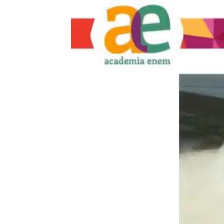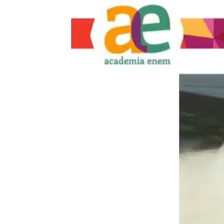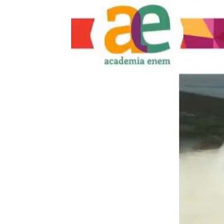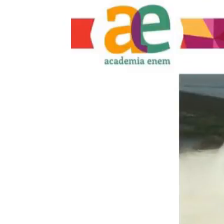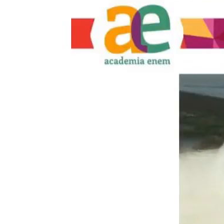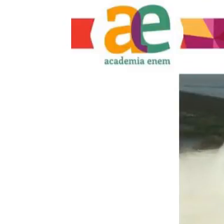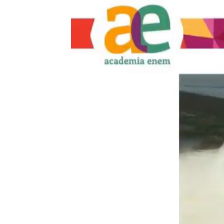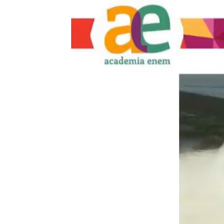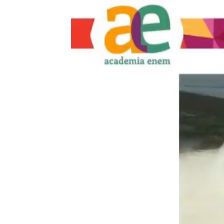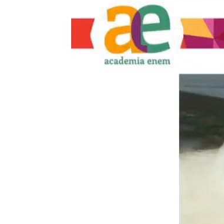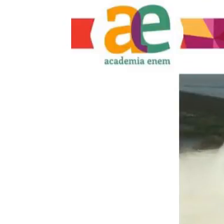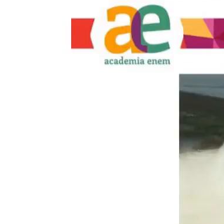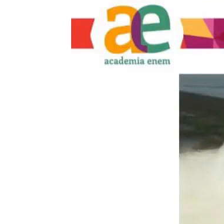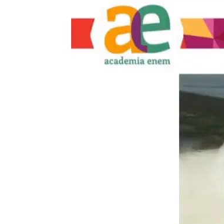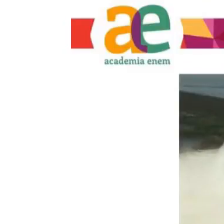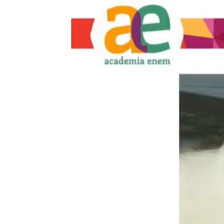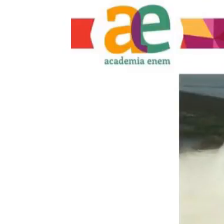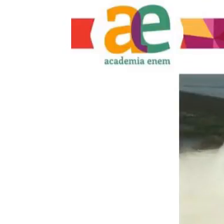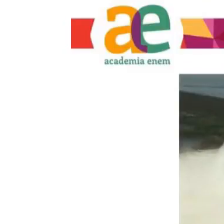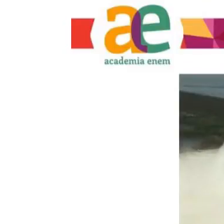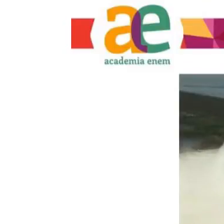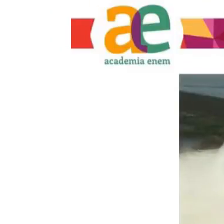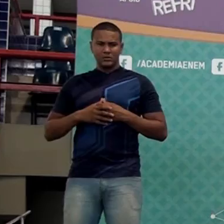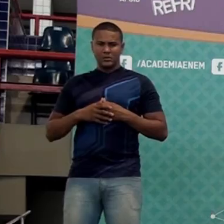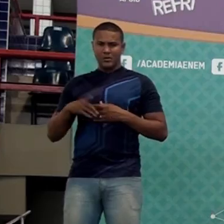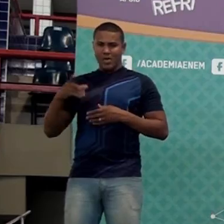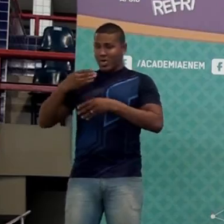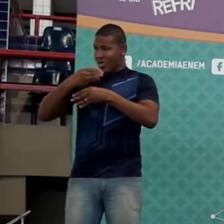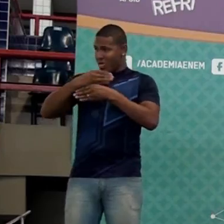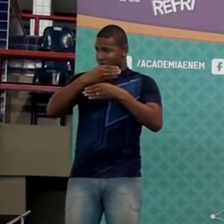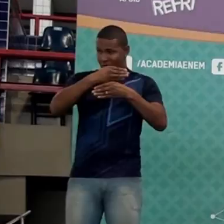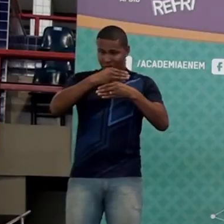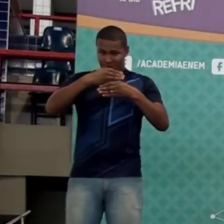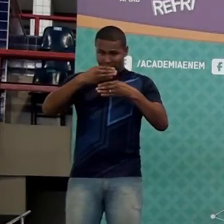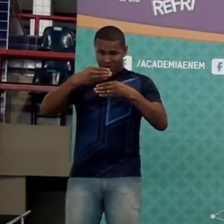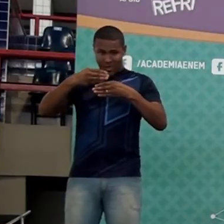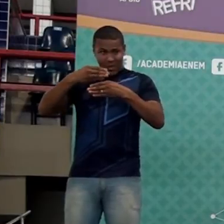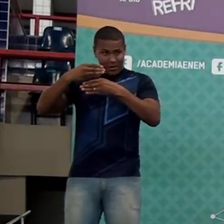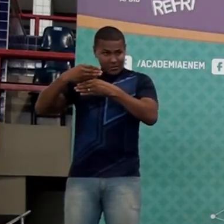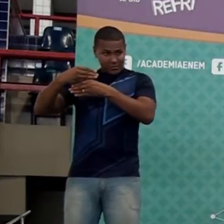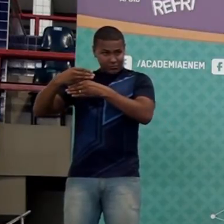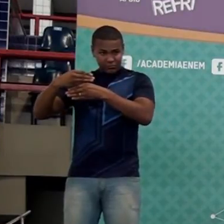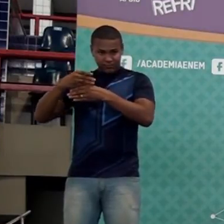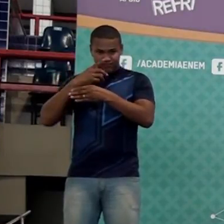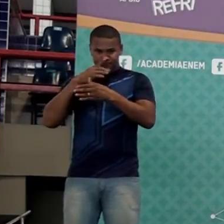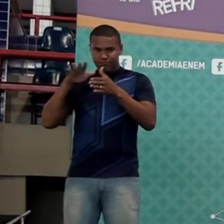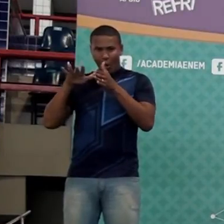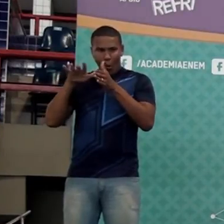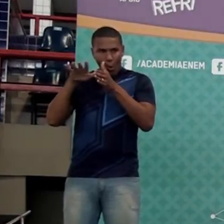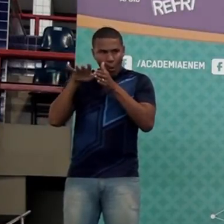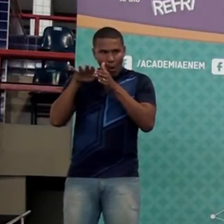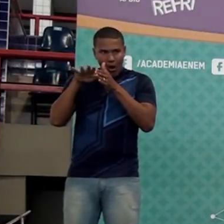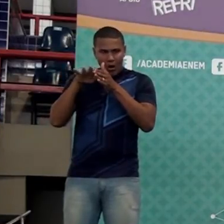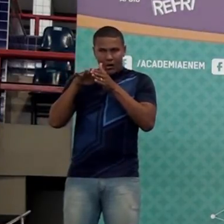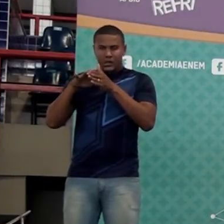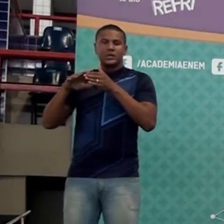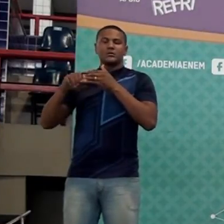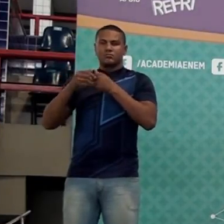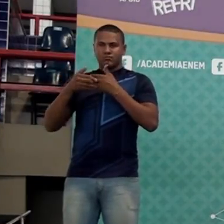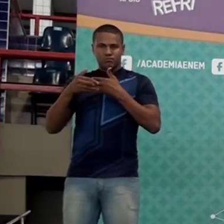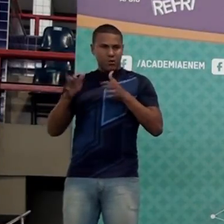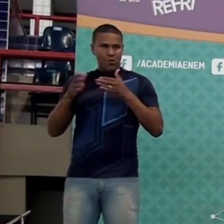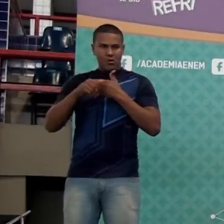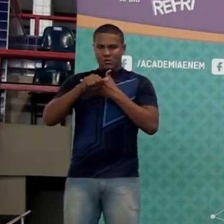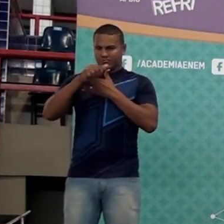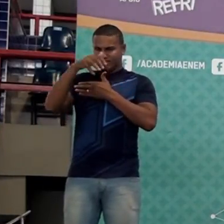aí, ó, né? Grandona. Aí abre essas comportas. A água bate. Quando a água bate lá embaixo, transforma em